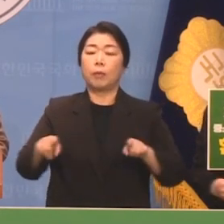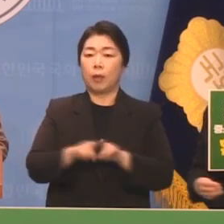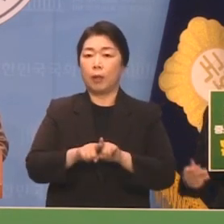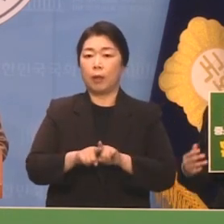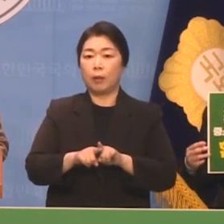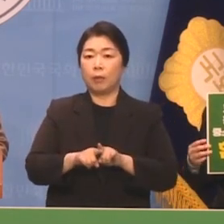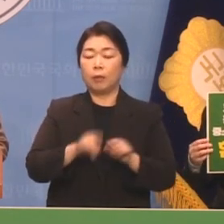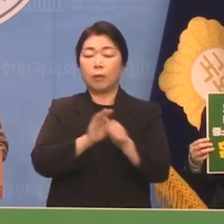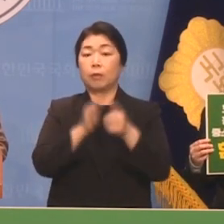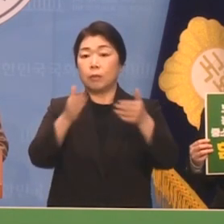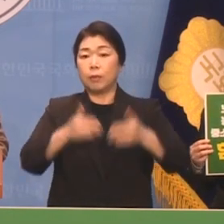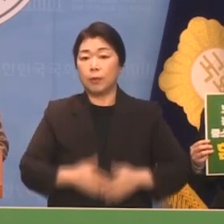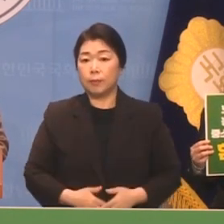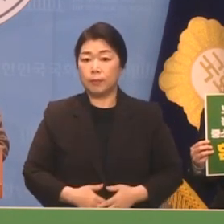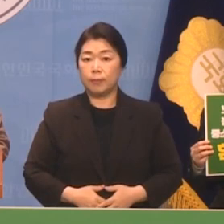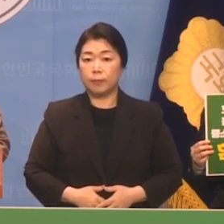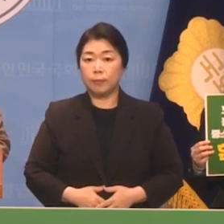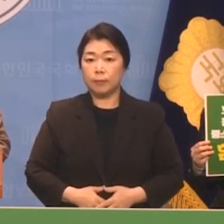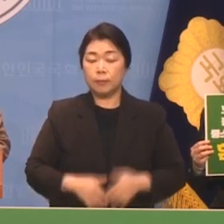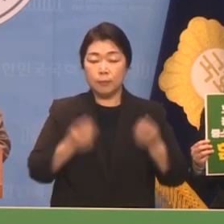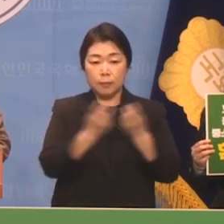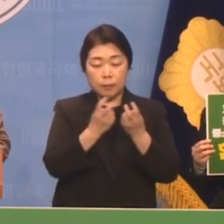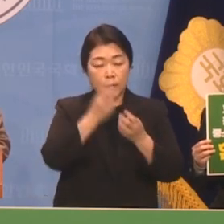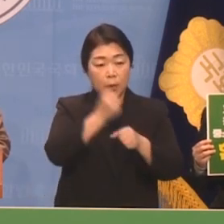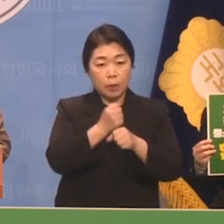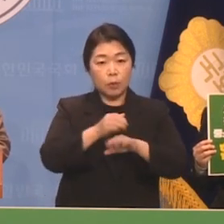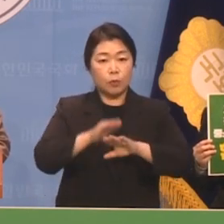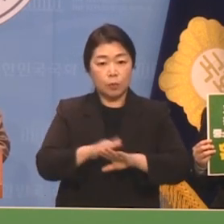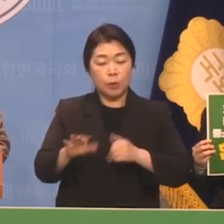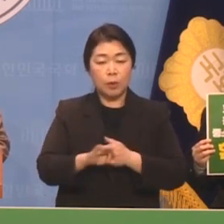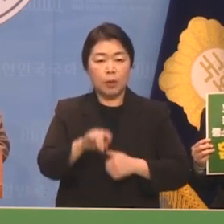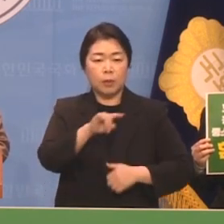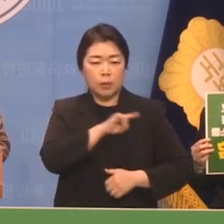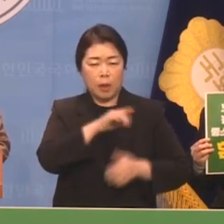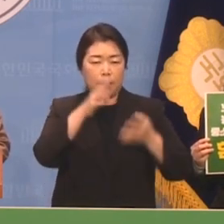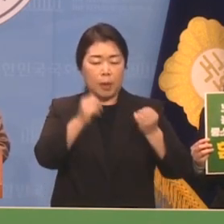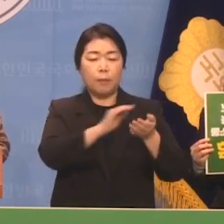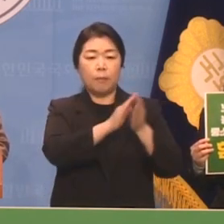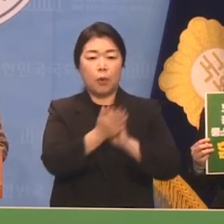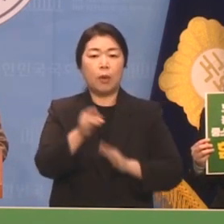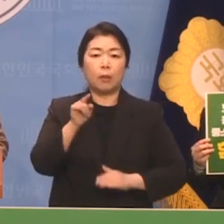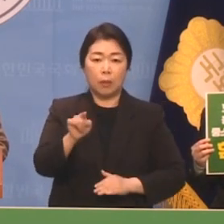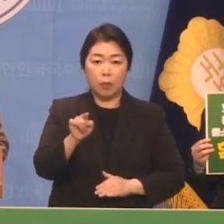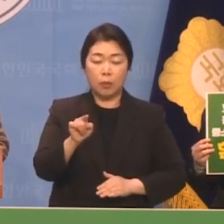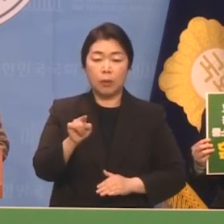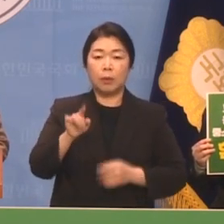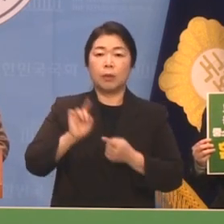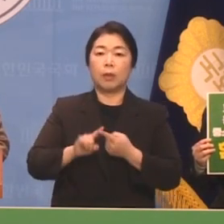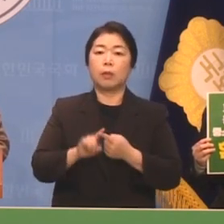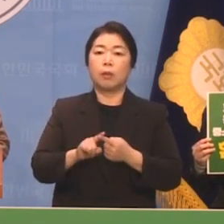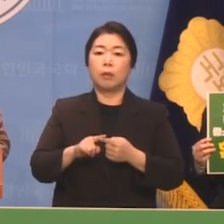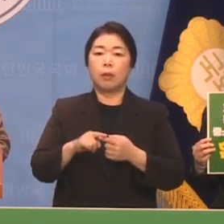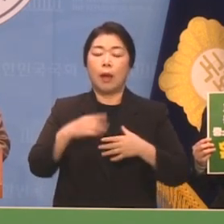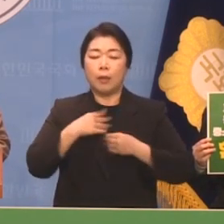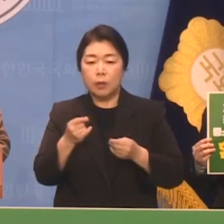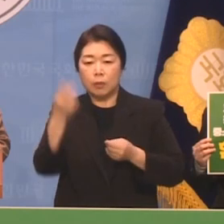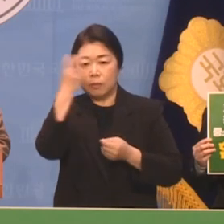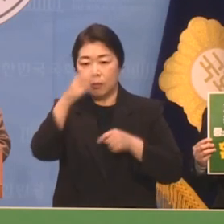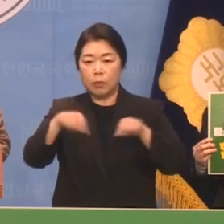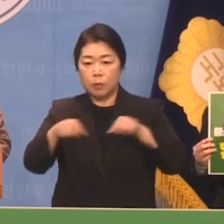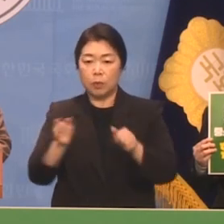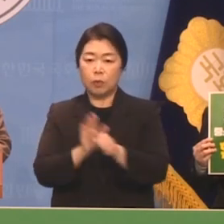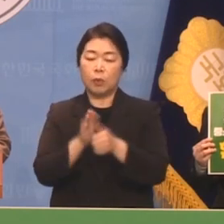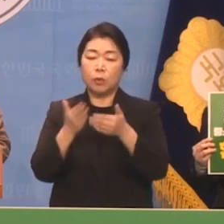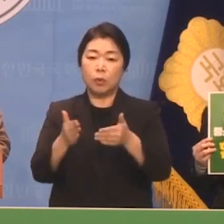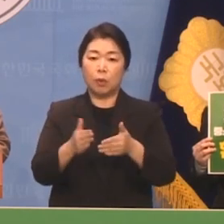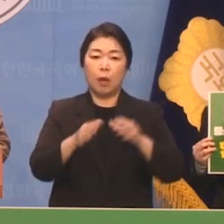대응 정책으로 가장 많은 변화를 겪게 될 분야에 대한 안정망을 마련하도록 국가 정의로운